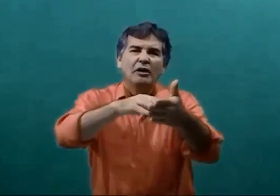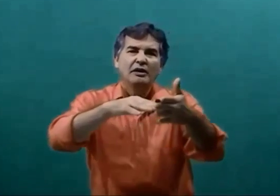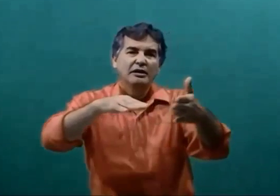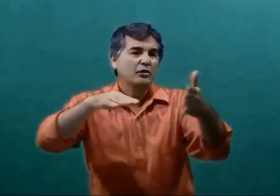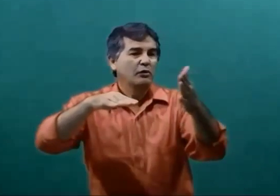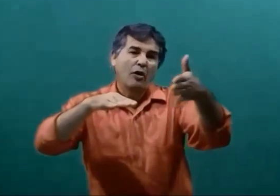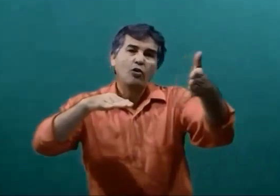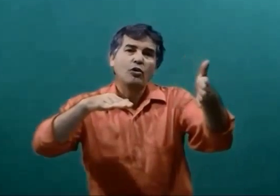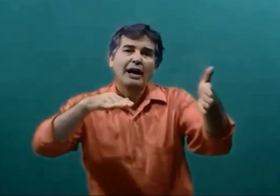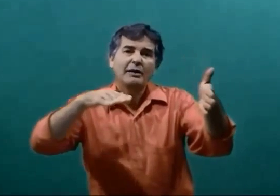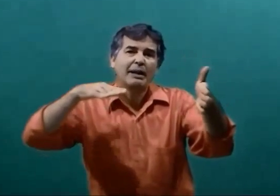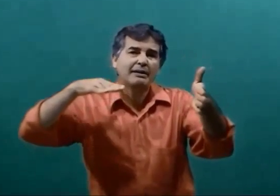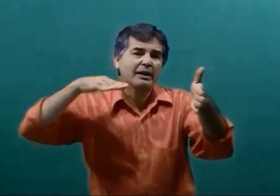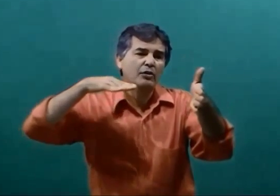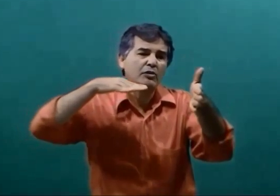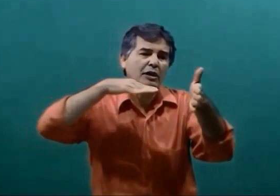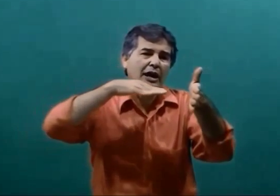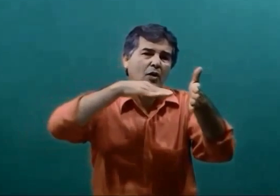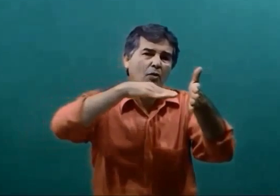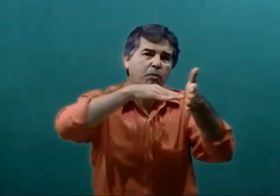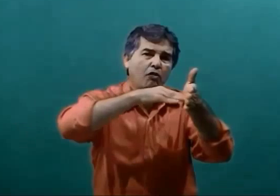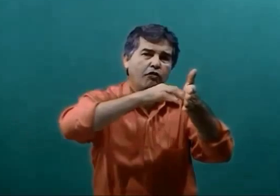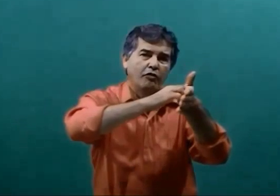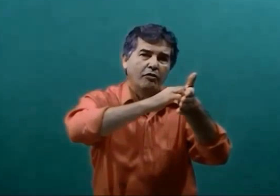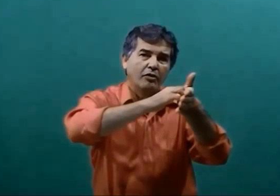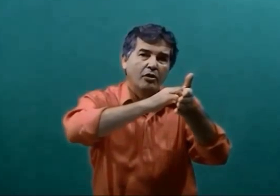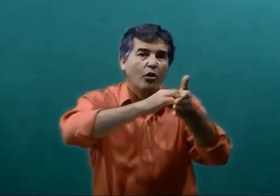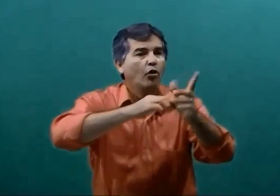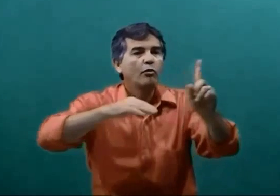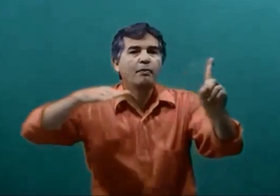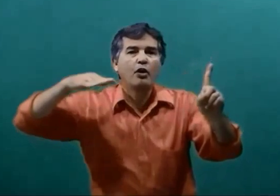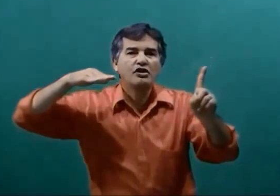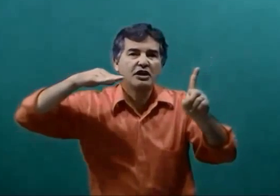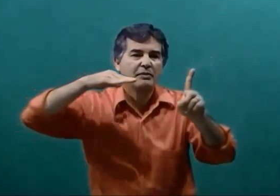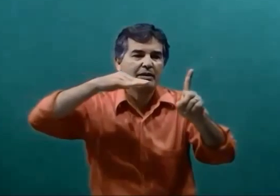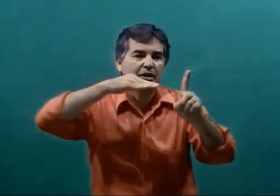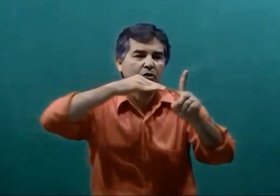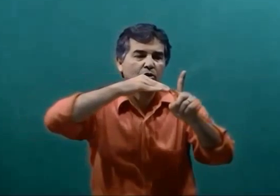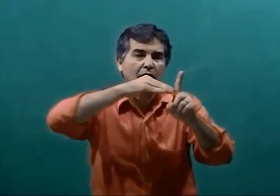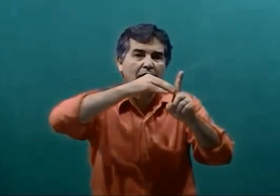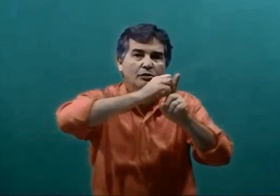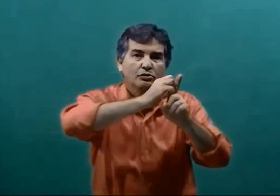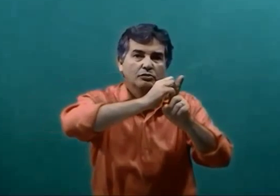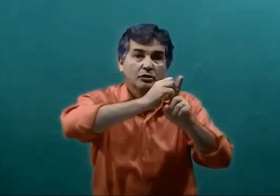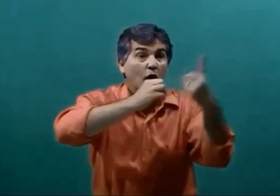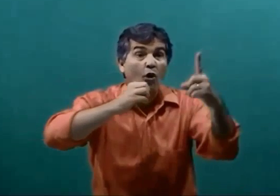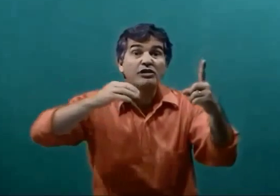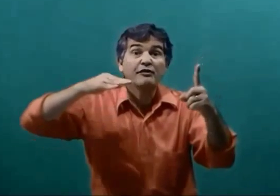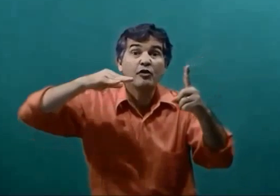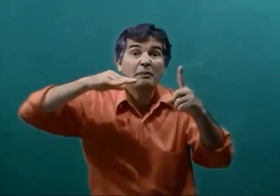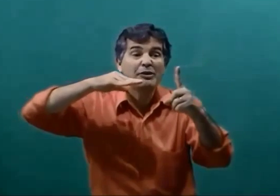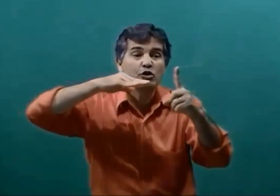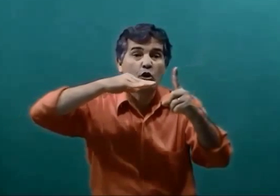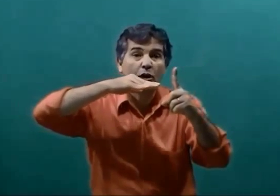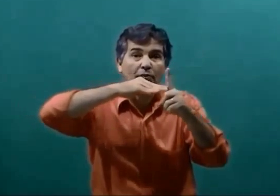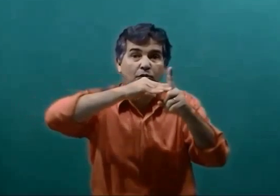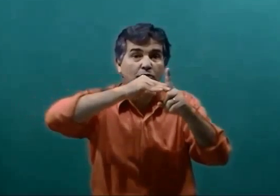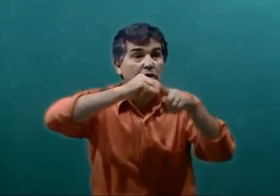Ó, então algum lugar que bateu e o carro, puf. Ou um poste que bateu e o carro, tum. Ou se foi uma pessoa, tum, e